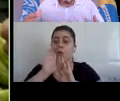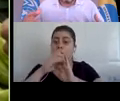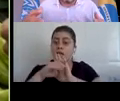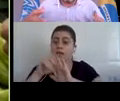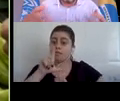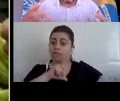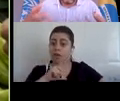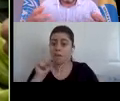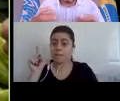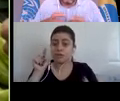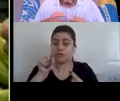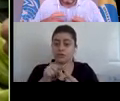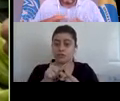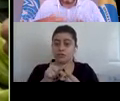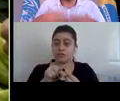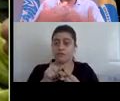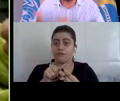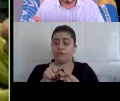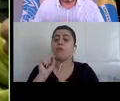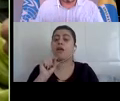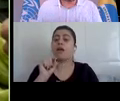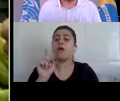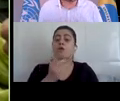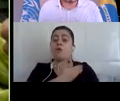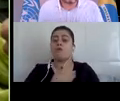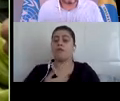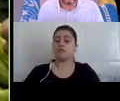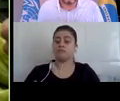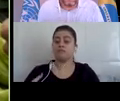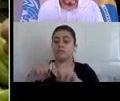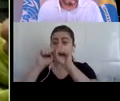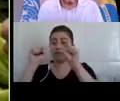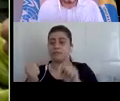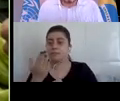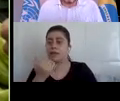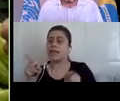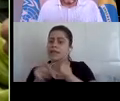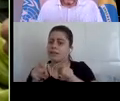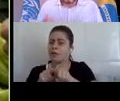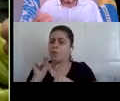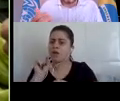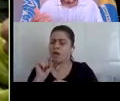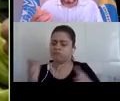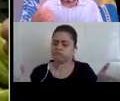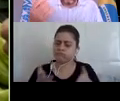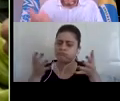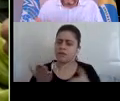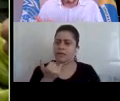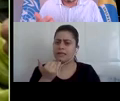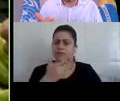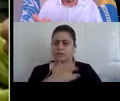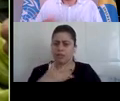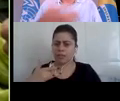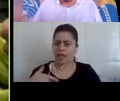a governança dos sistemas alimentares e a promoção da alimentação saudável, apoiar que as